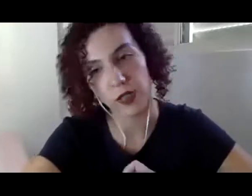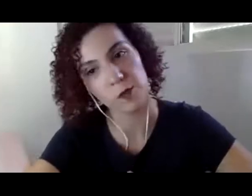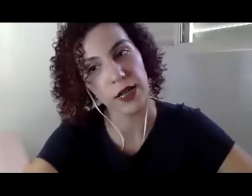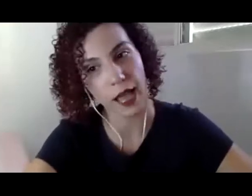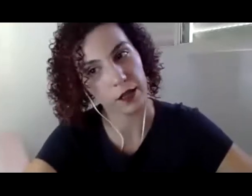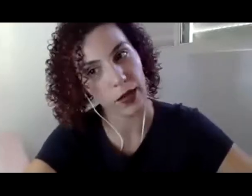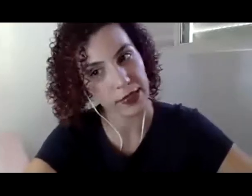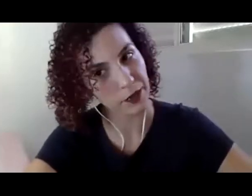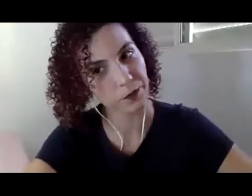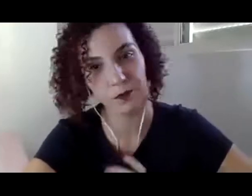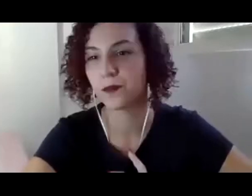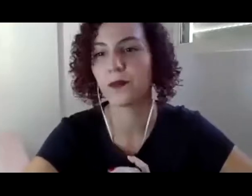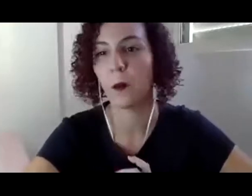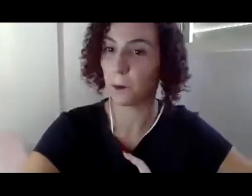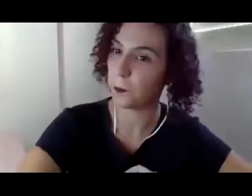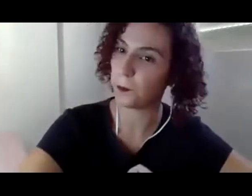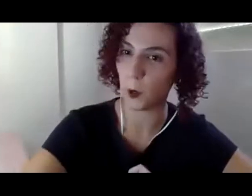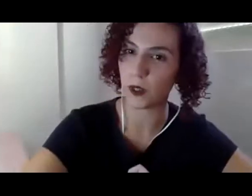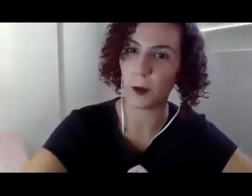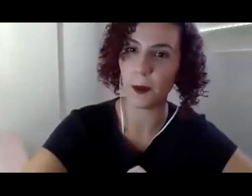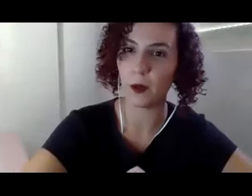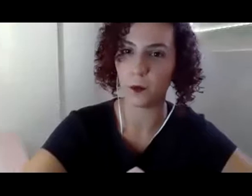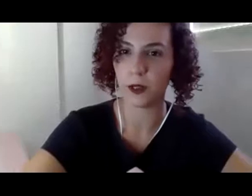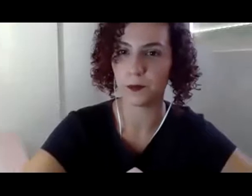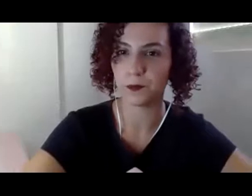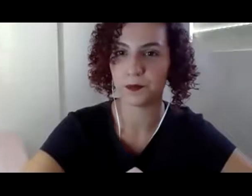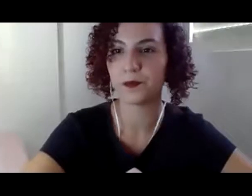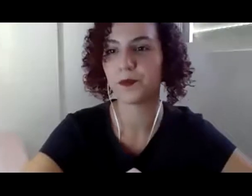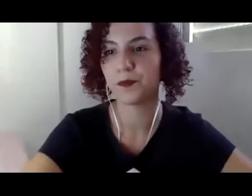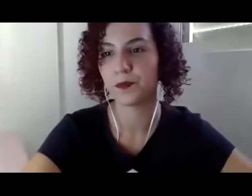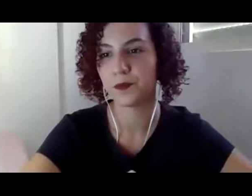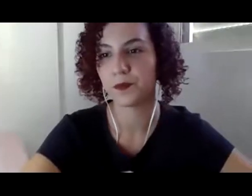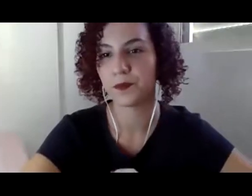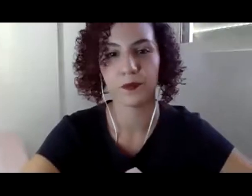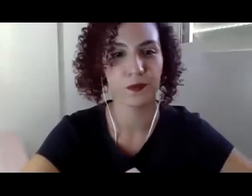Mas vocês brilharam nessa. Próxima pergunta.